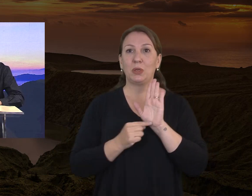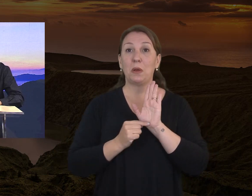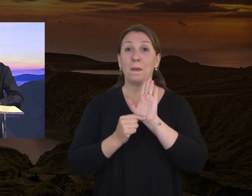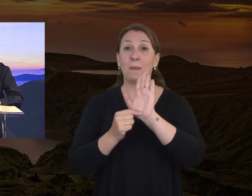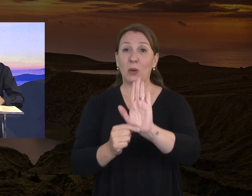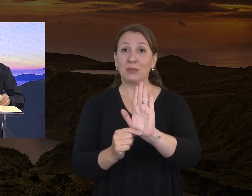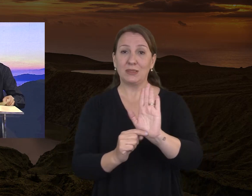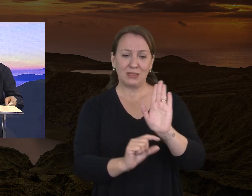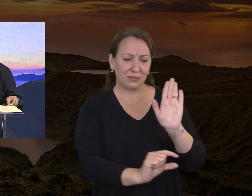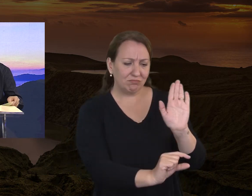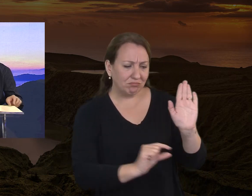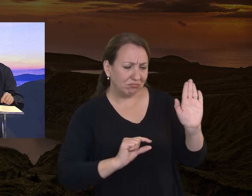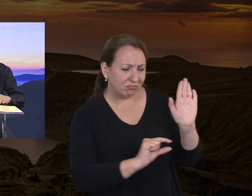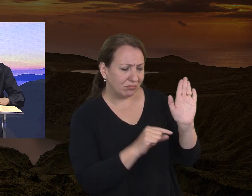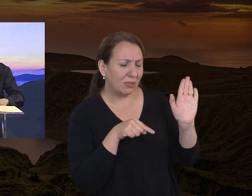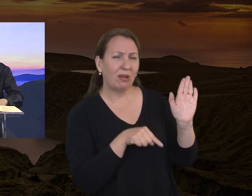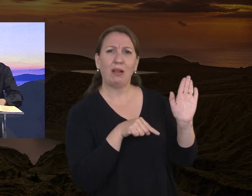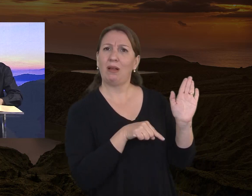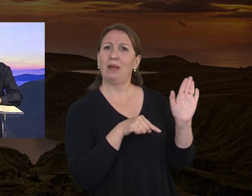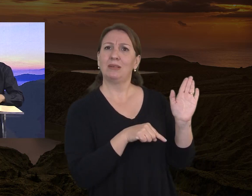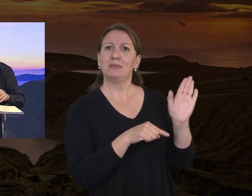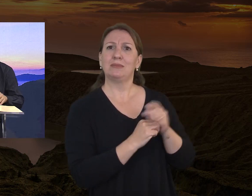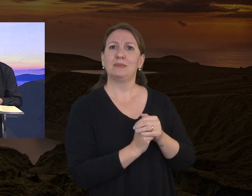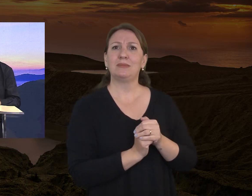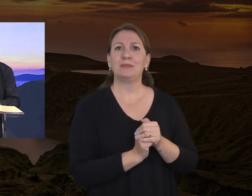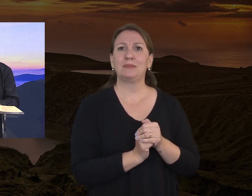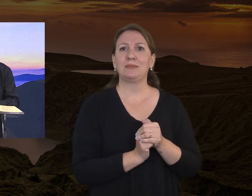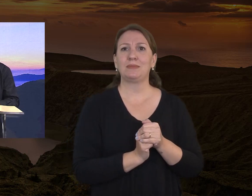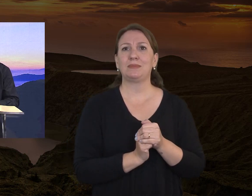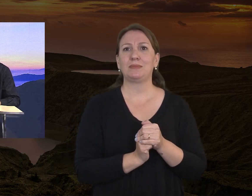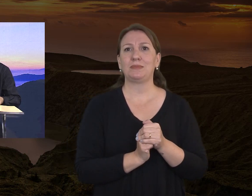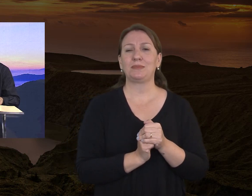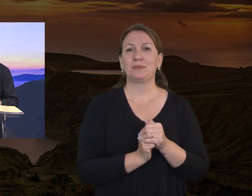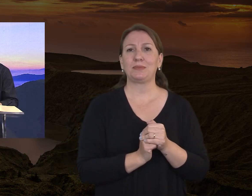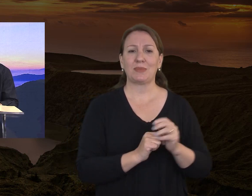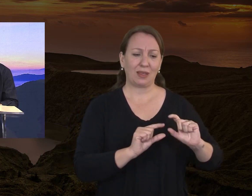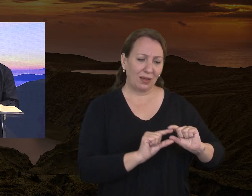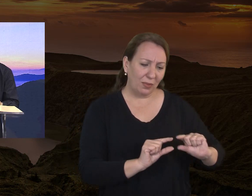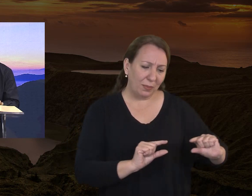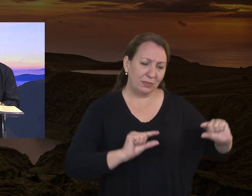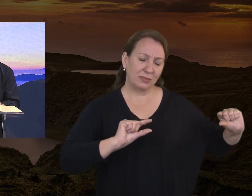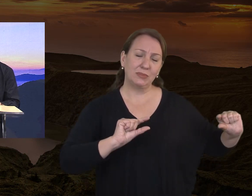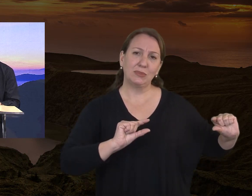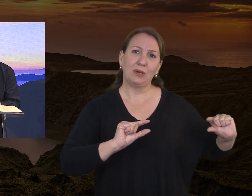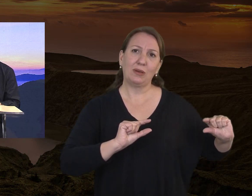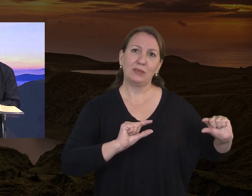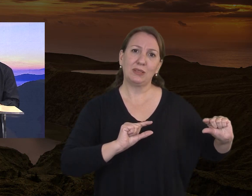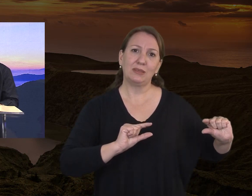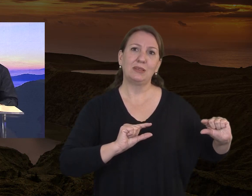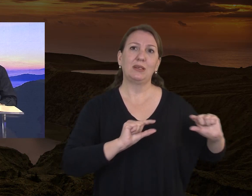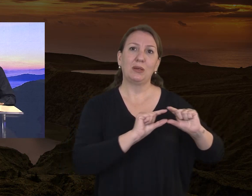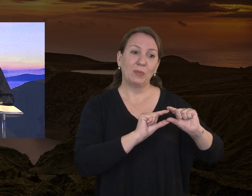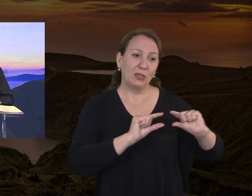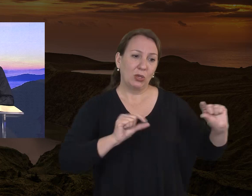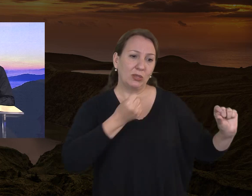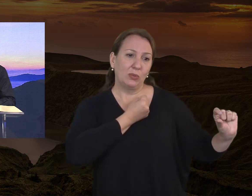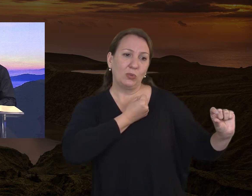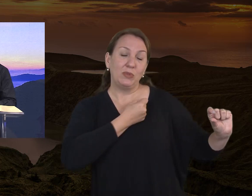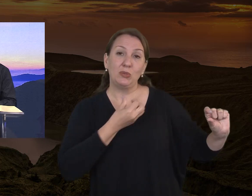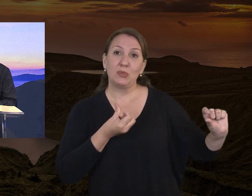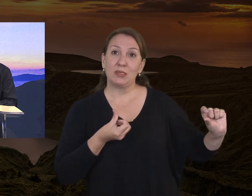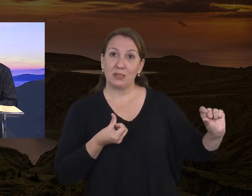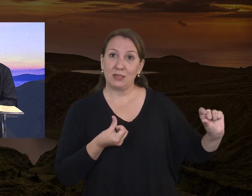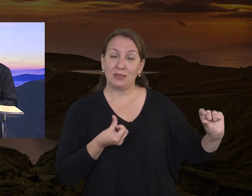King James atualizada. Aqui tem uma nota de rodapé aqui, nota 6.